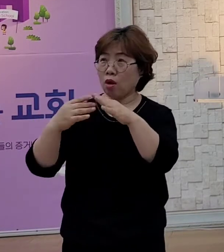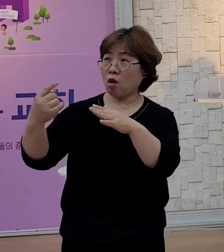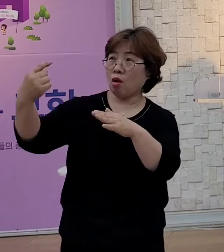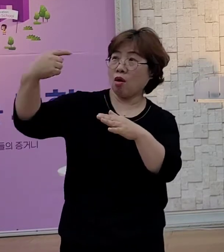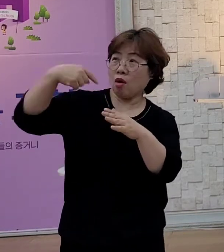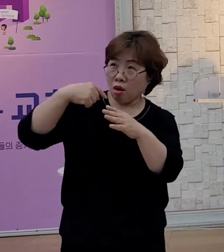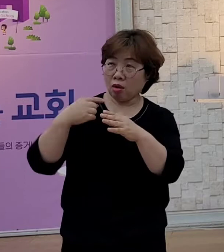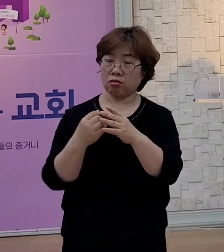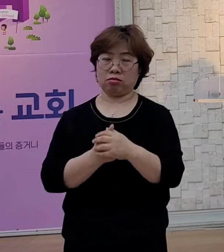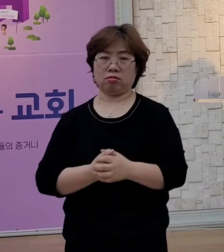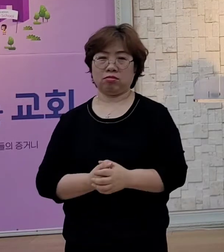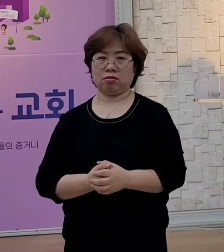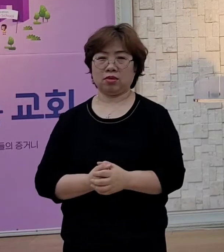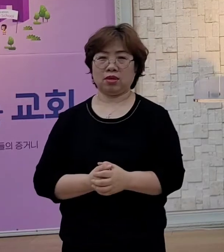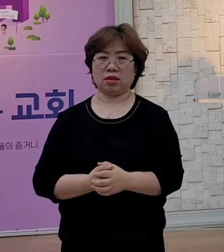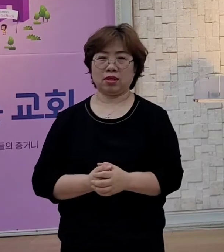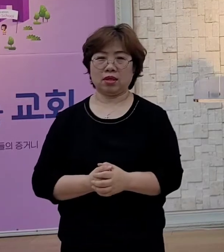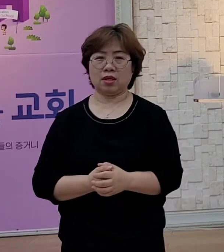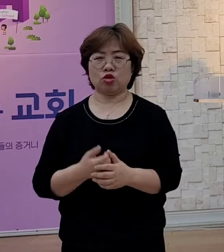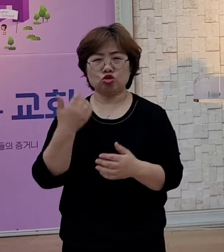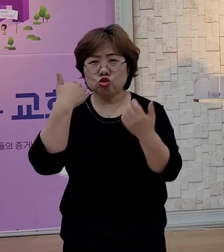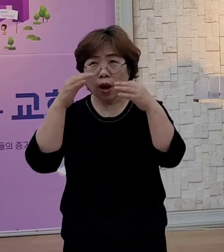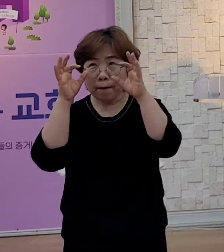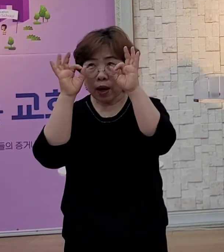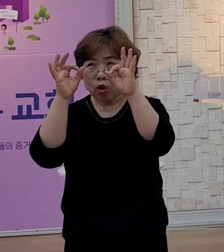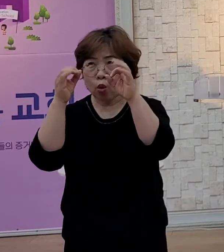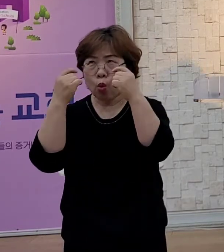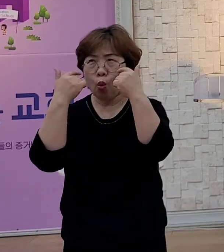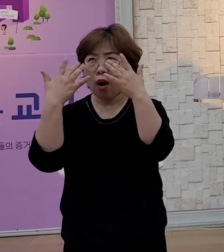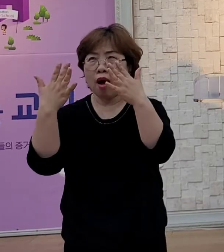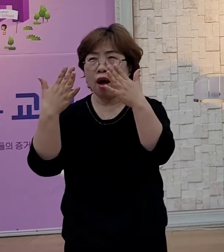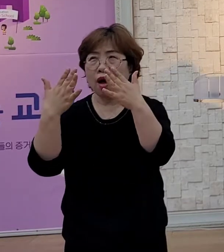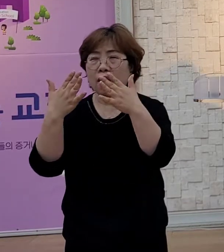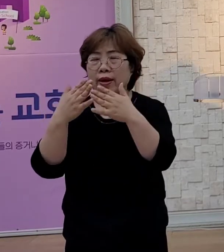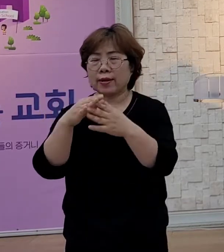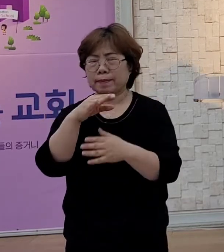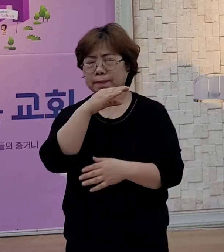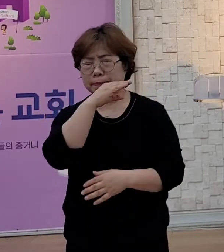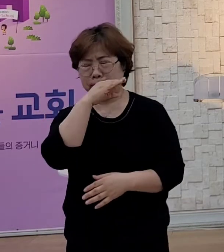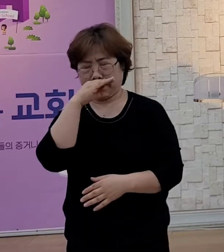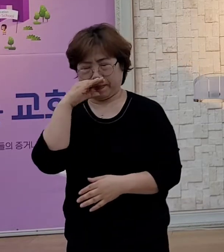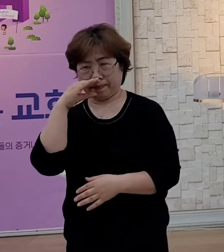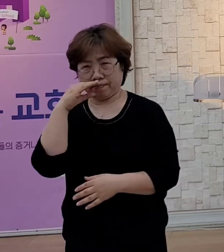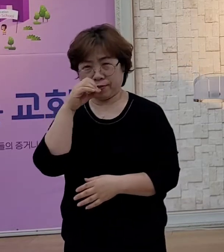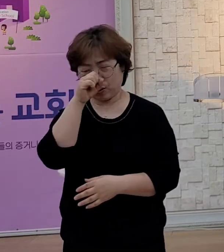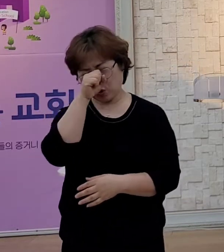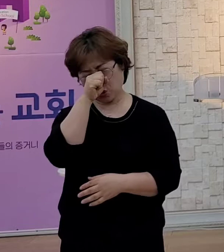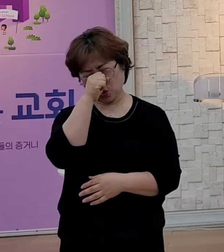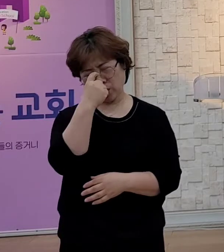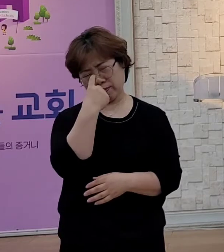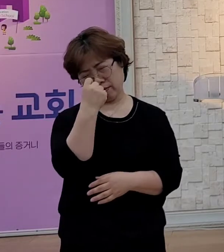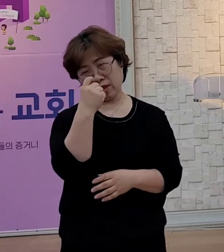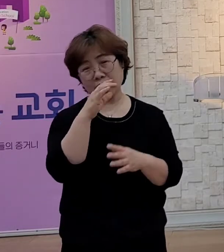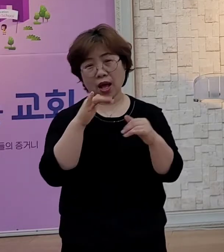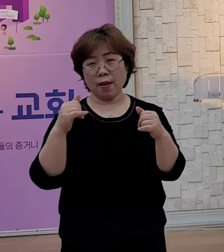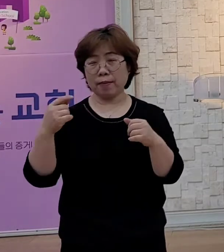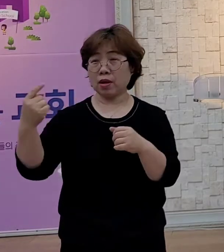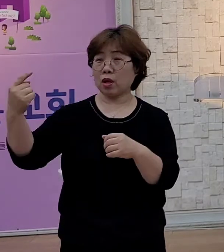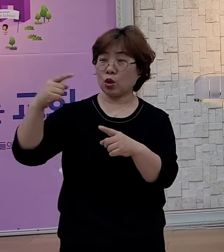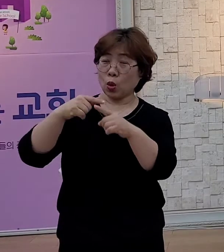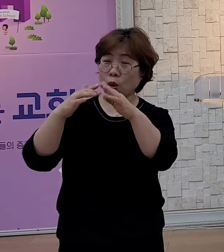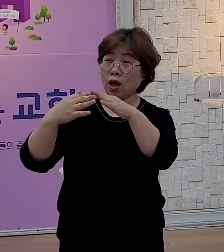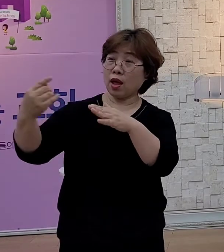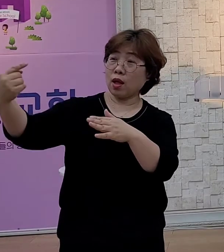알 수 있습니다. 아주 이 외모가 단정하고 깨끗하고 참 보기에 좋습니다.